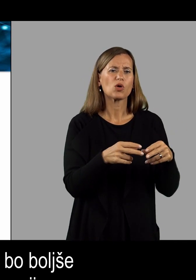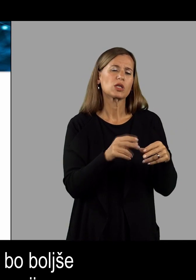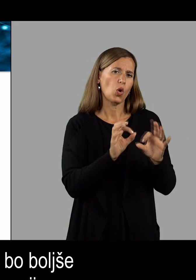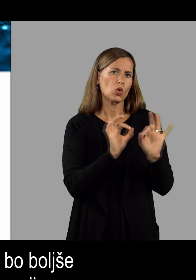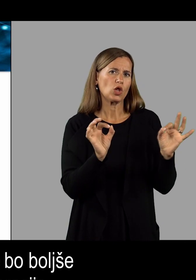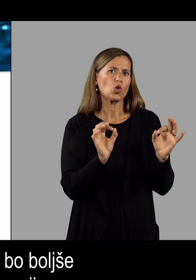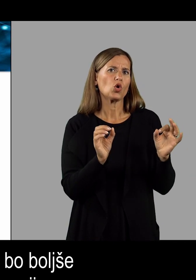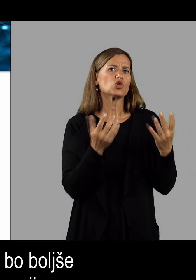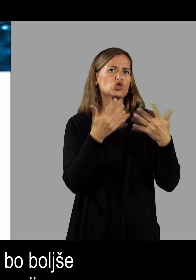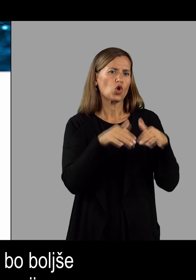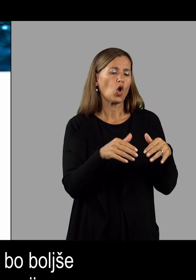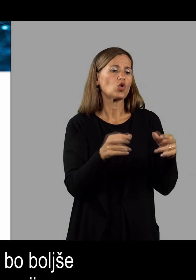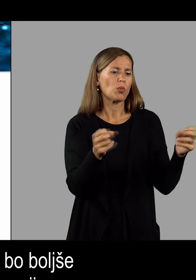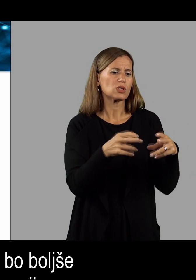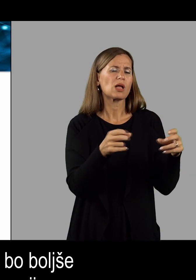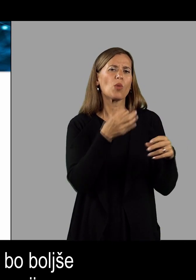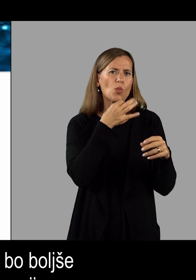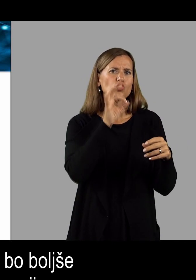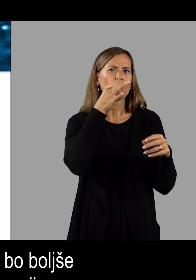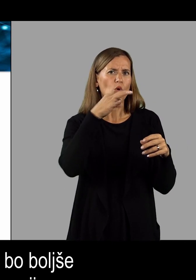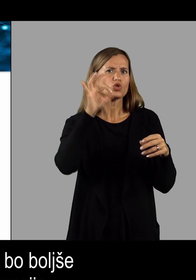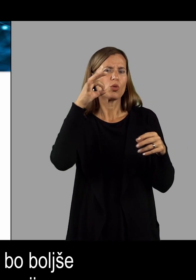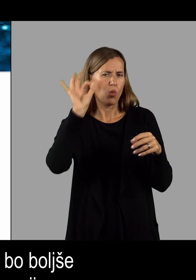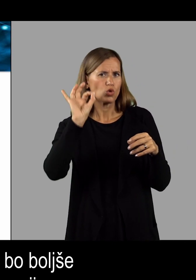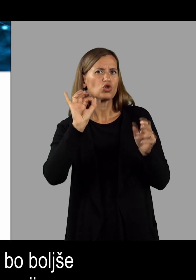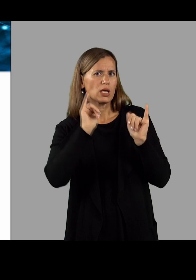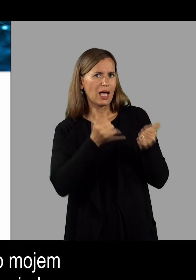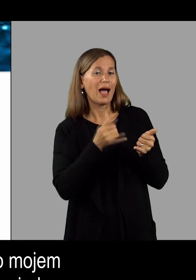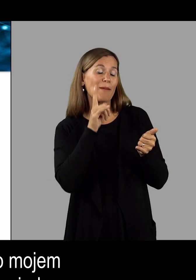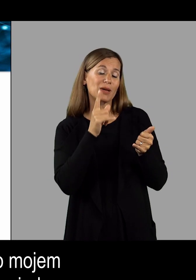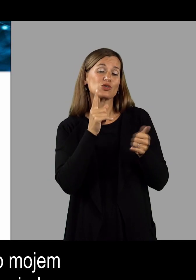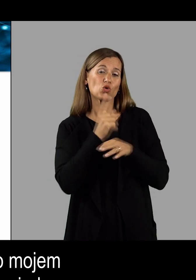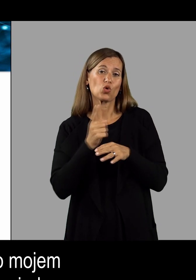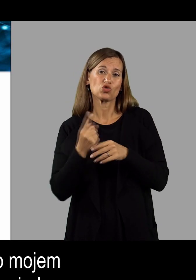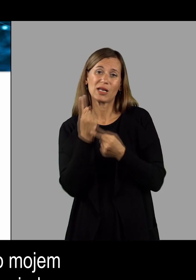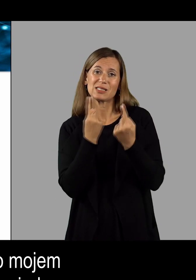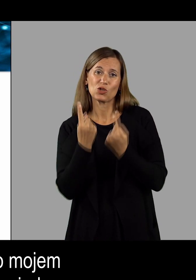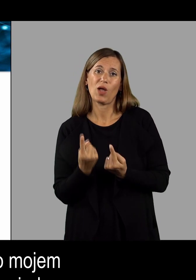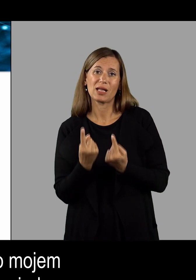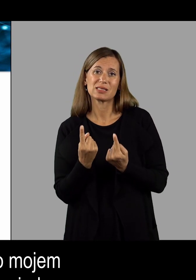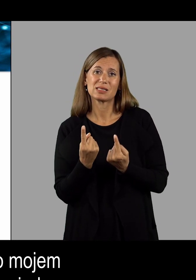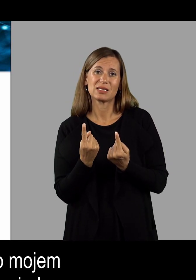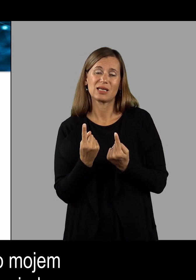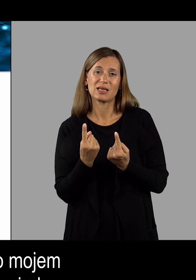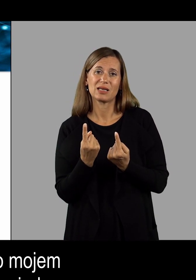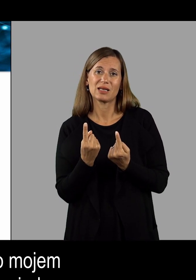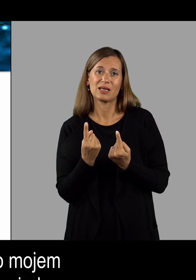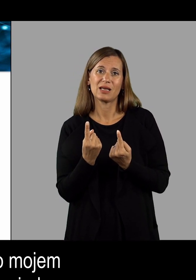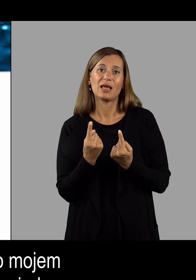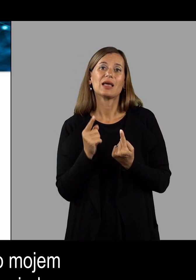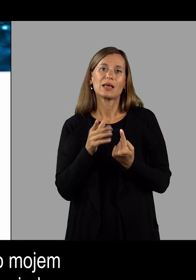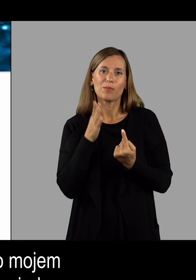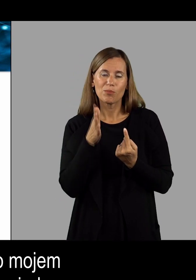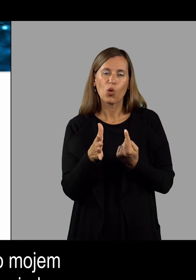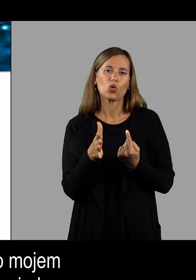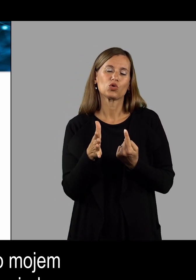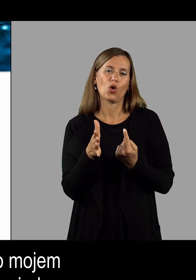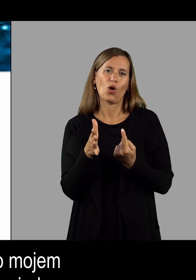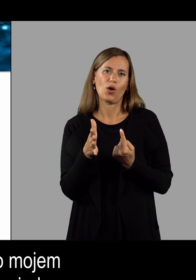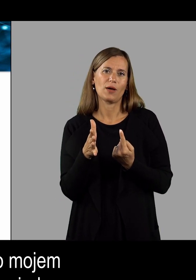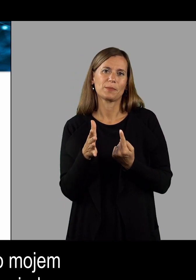besedilo za tisto konferenco. Človeški faktor je potreben. Ne glede